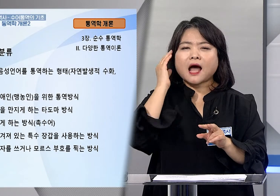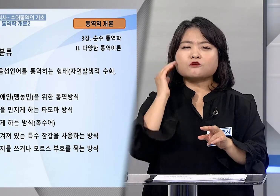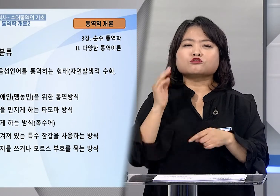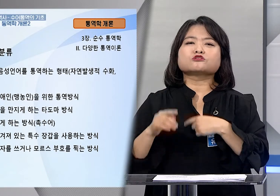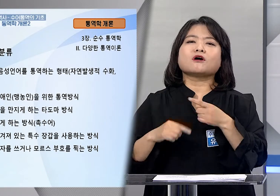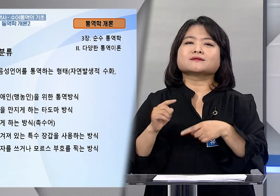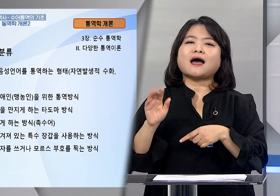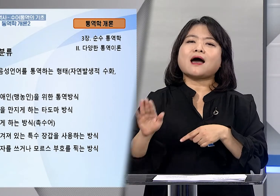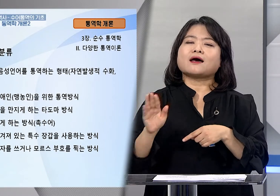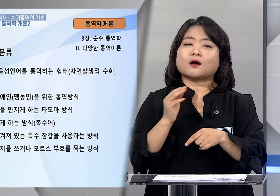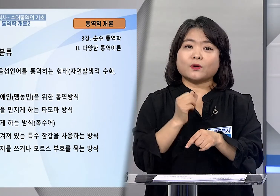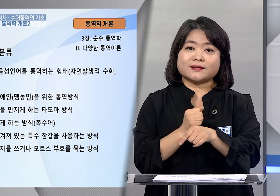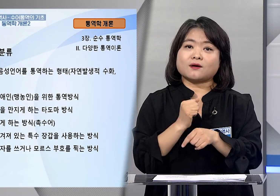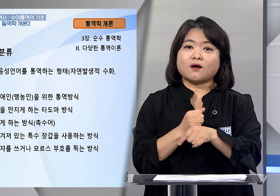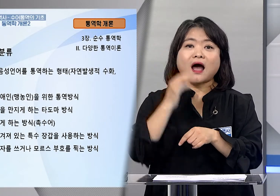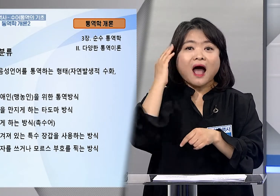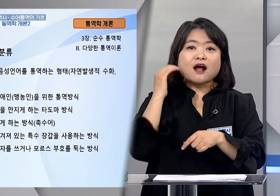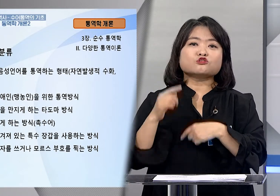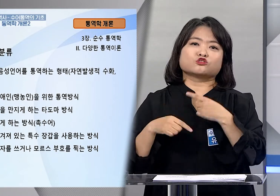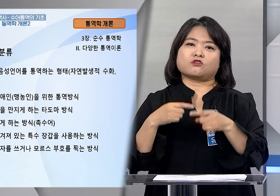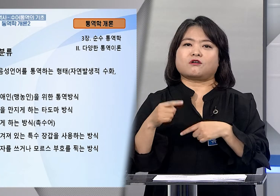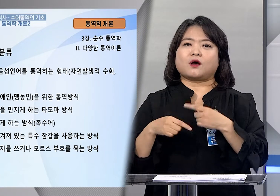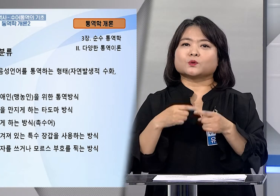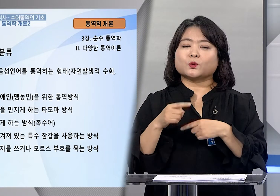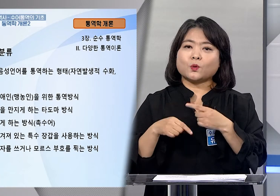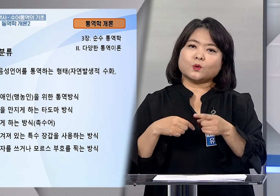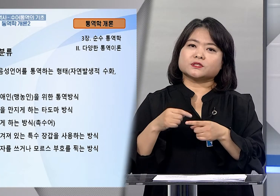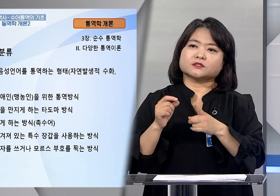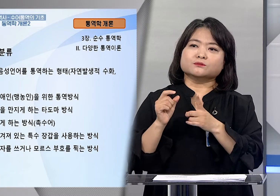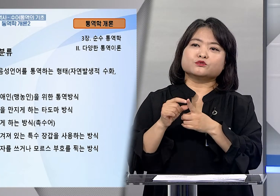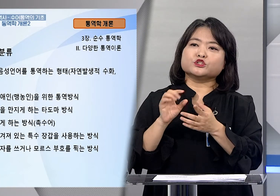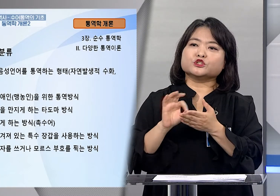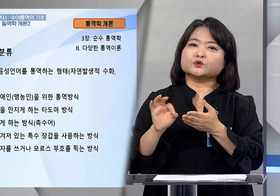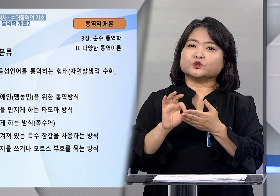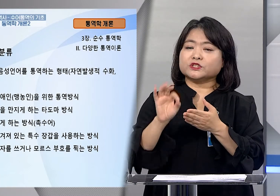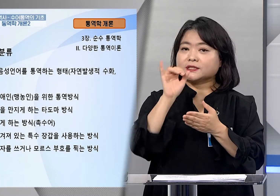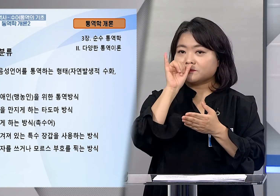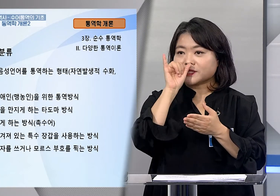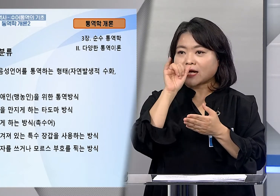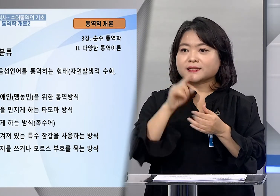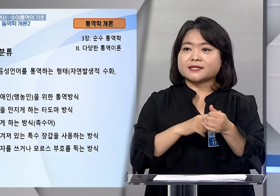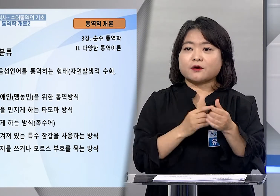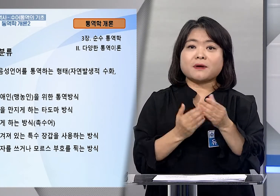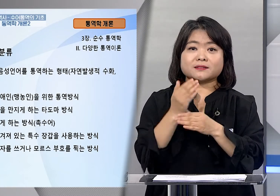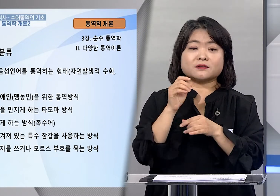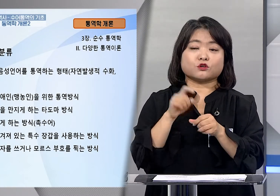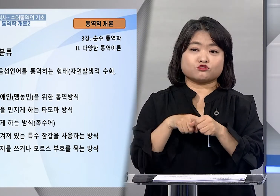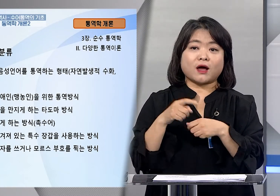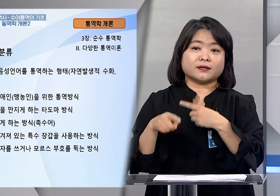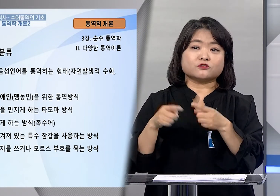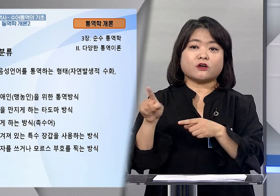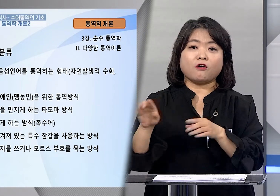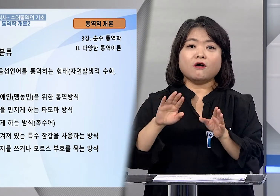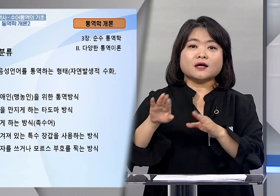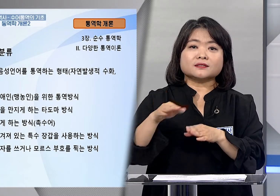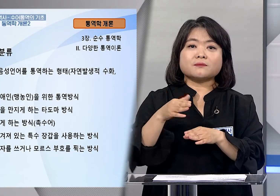한국 수화다라고 해서 한국 수화라고도 지금 불리고 있습니다. 그게 자연 발생적 수화이고요. 그다음에